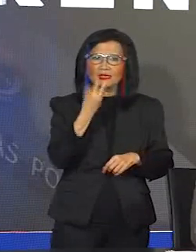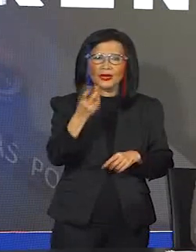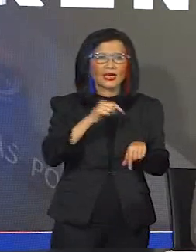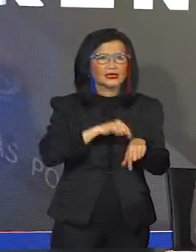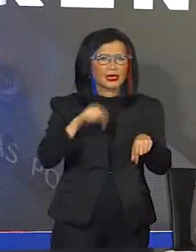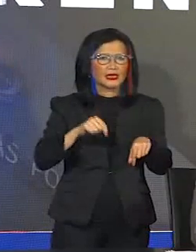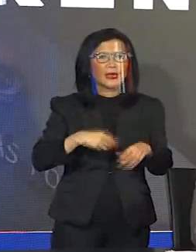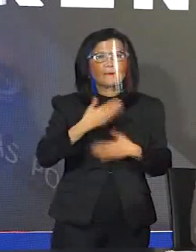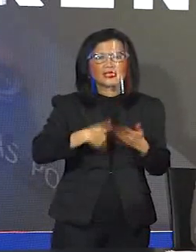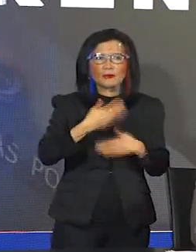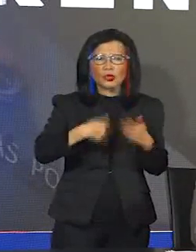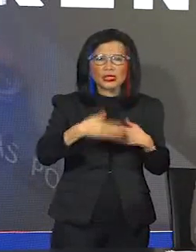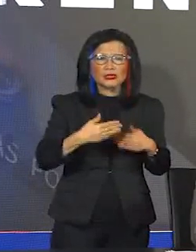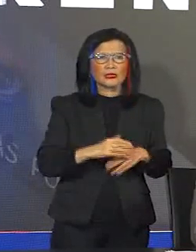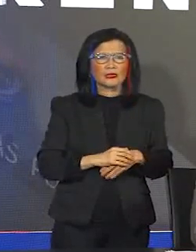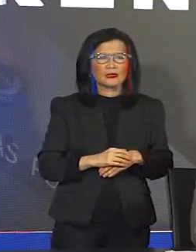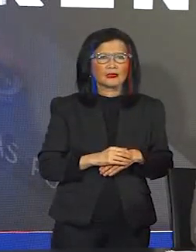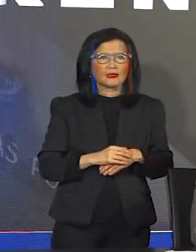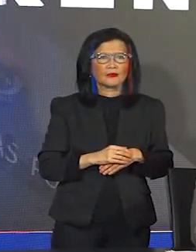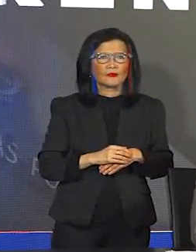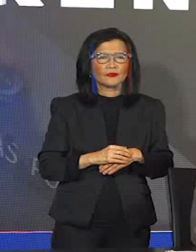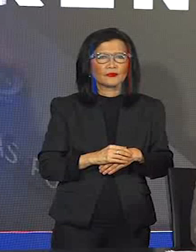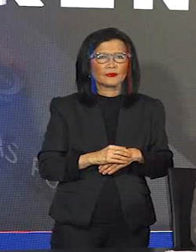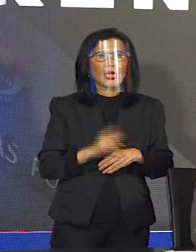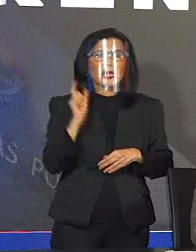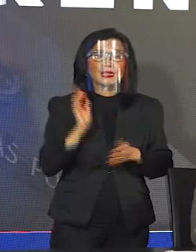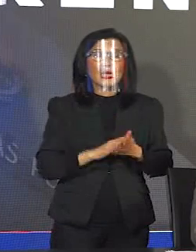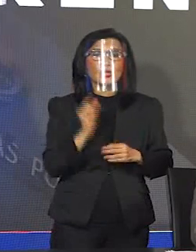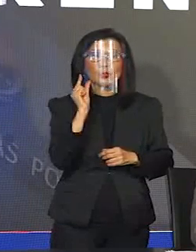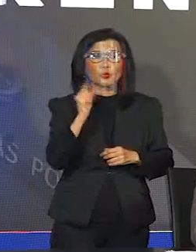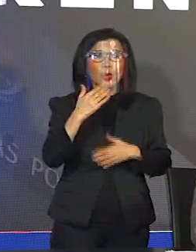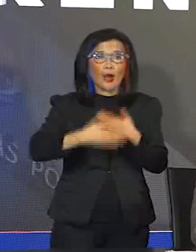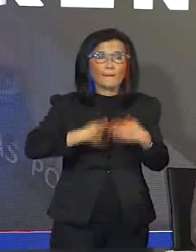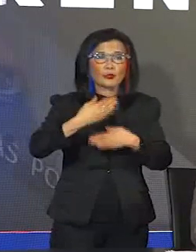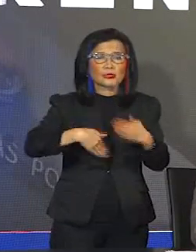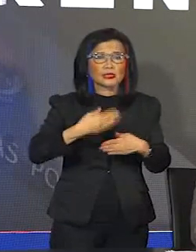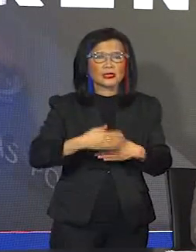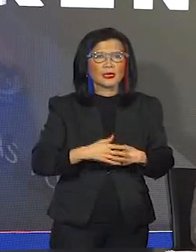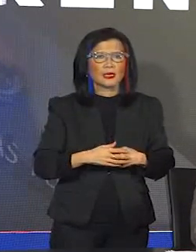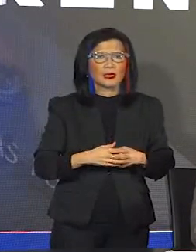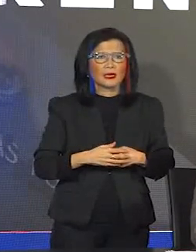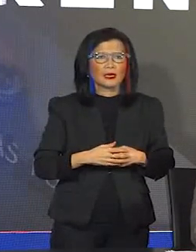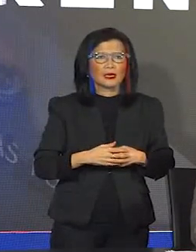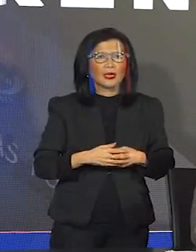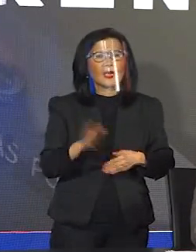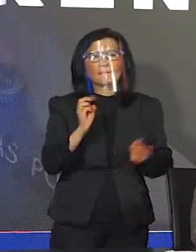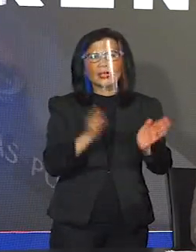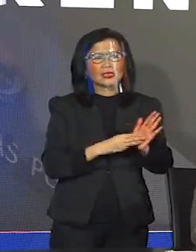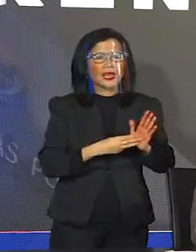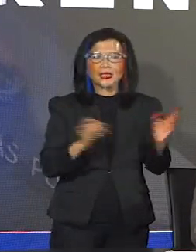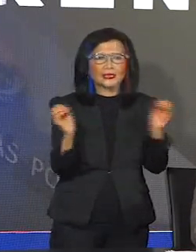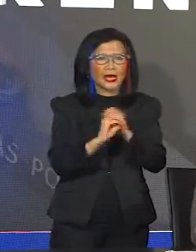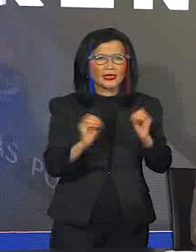sampaikan saat ini masih dalam proses dan untuk prosesnya tidak ada